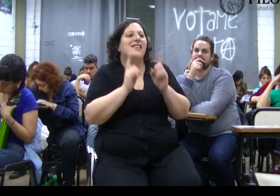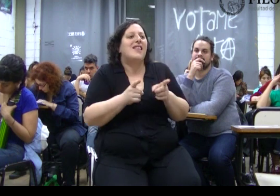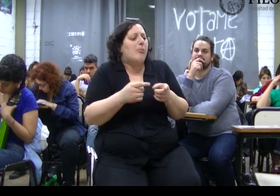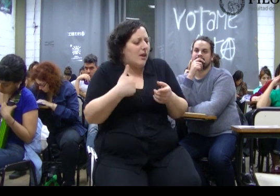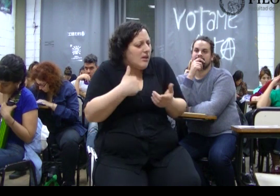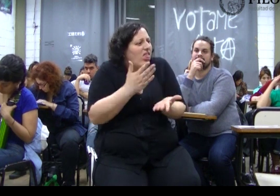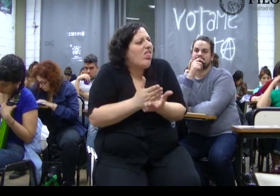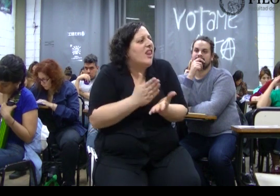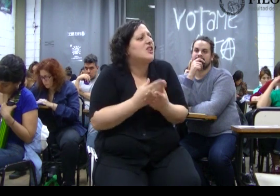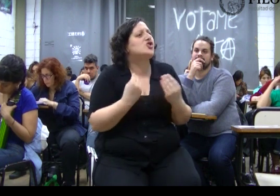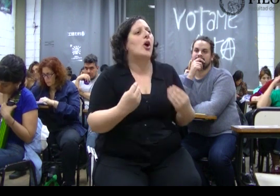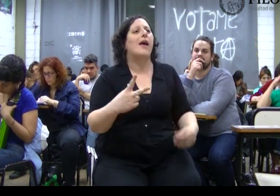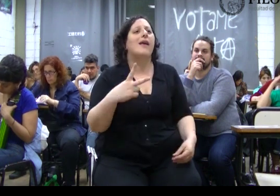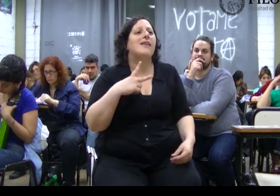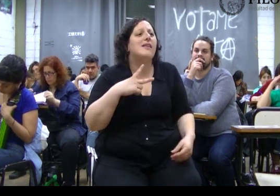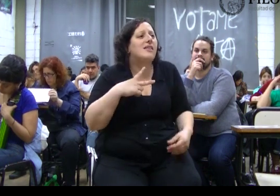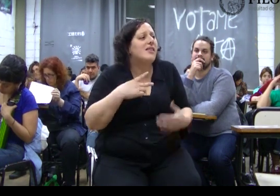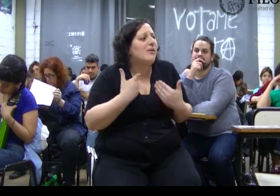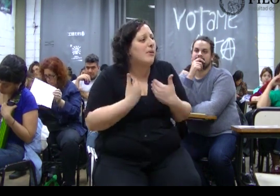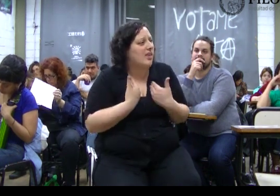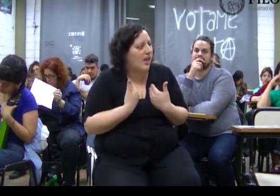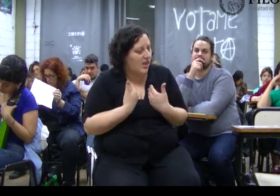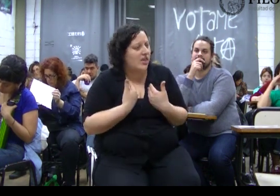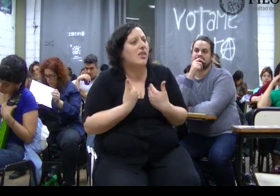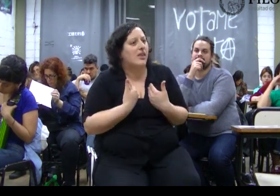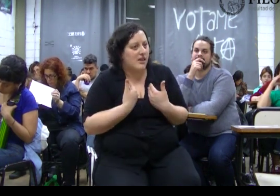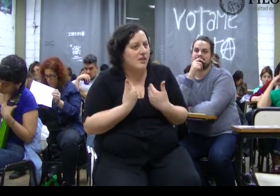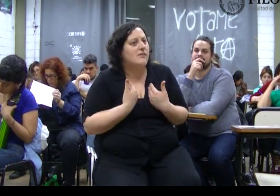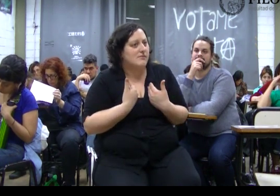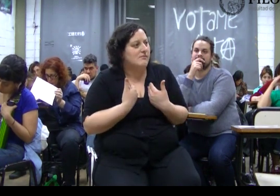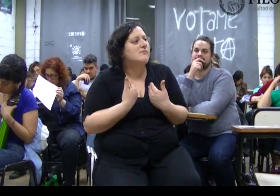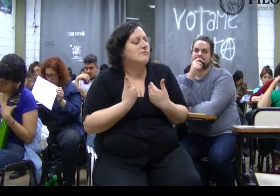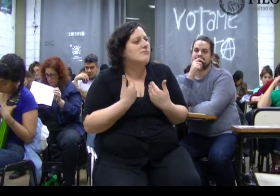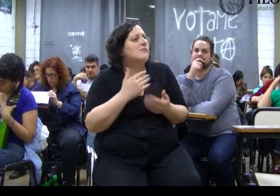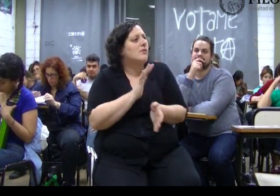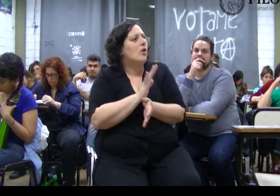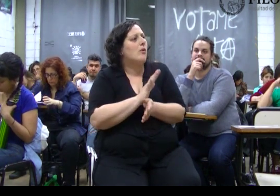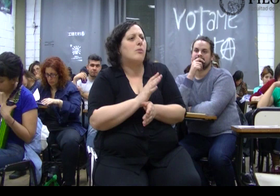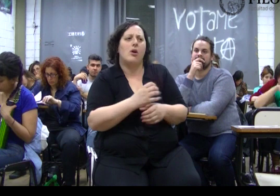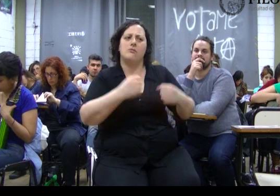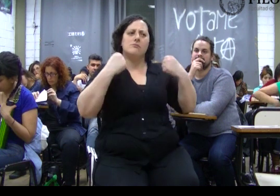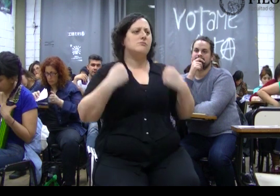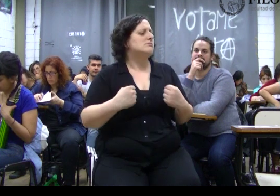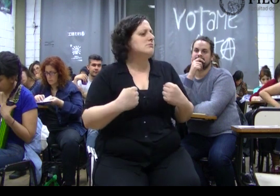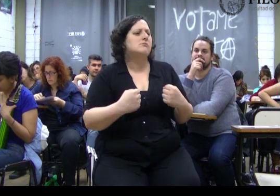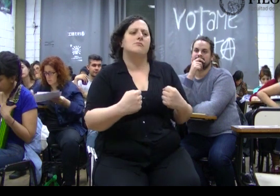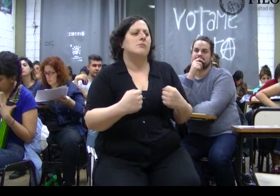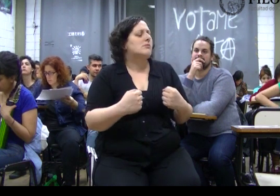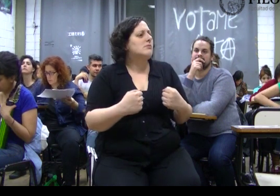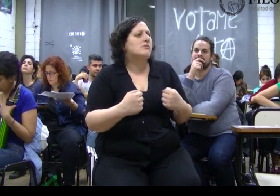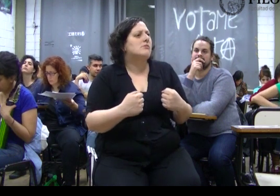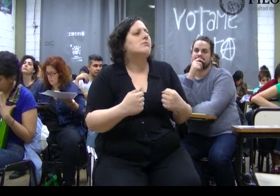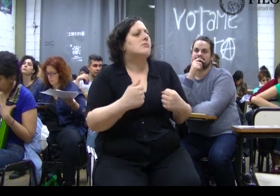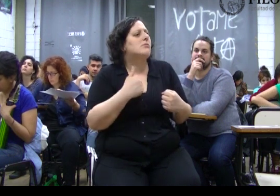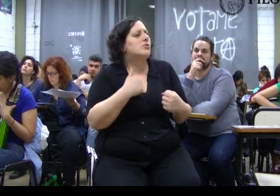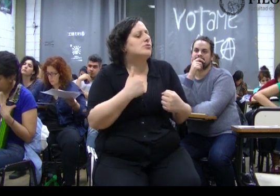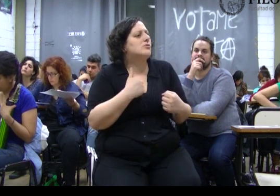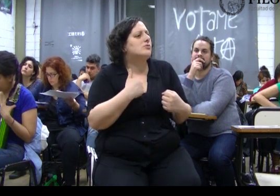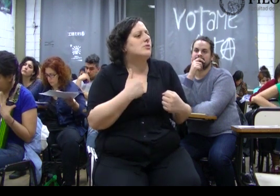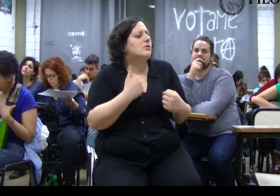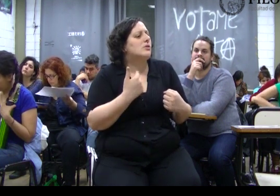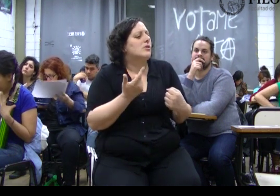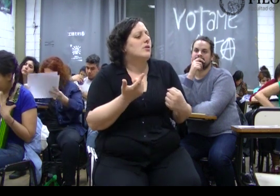intimidad. Esto de ser fuertes en exigir que tenemos que tener que